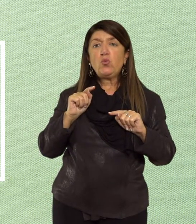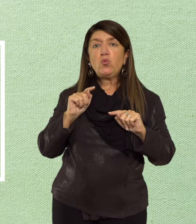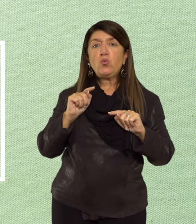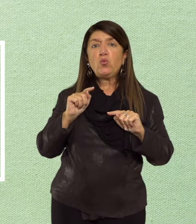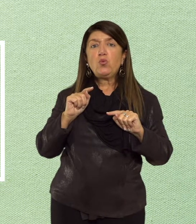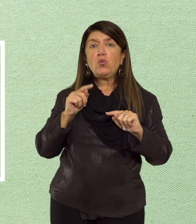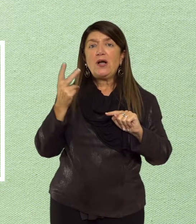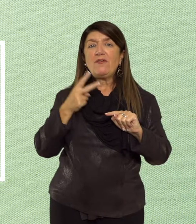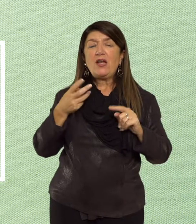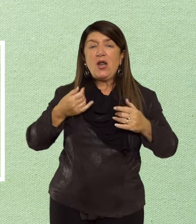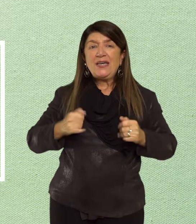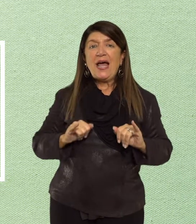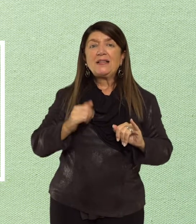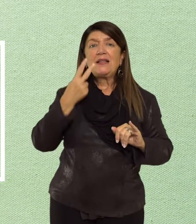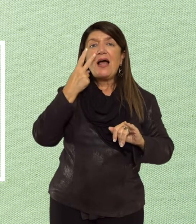quello che è la realtà,